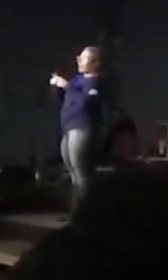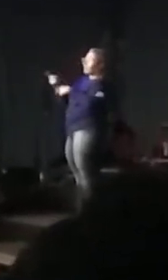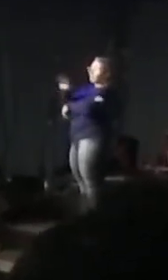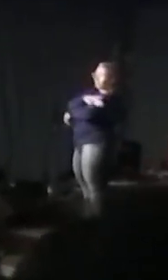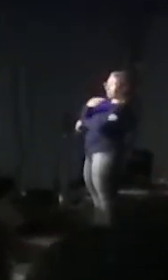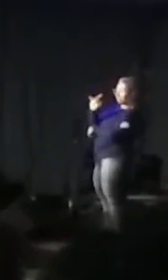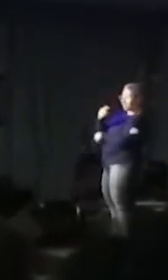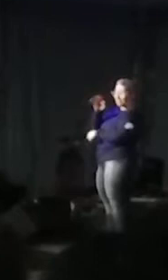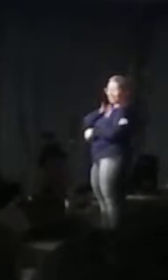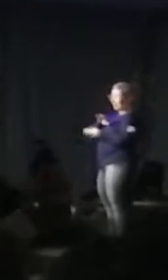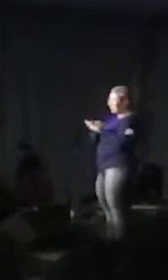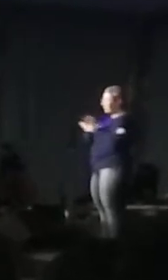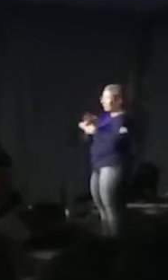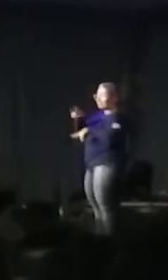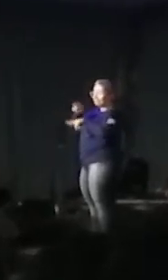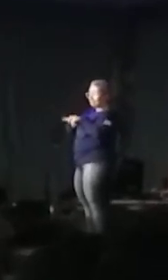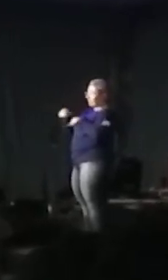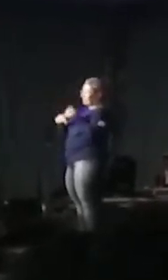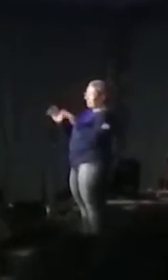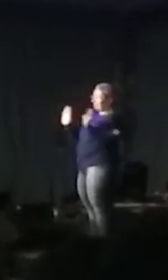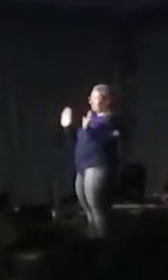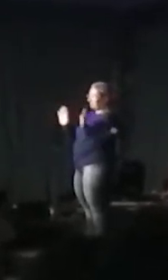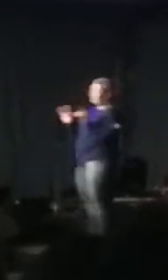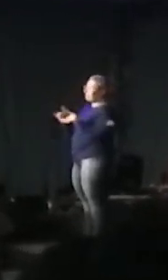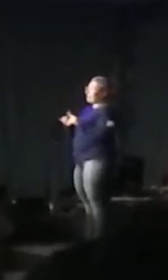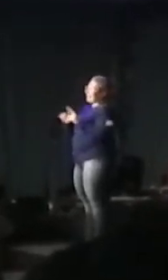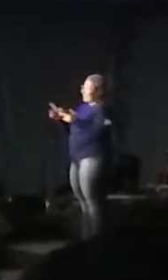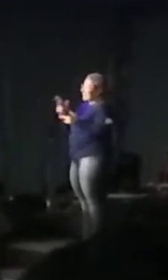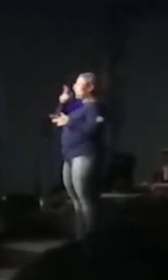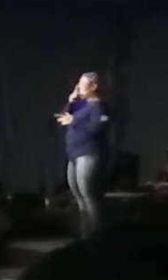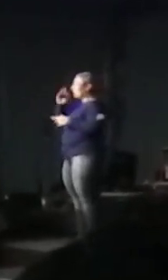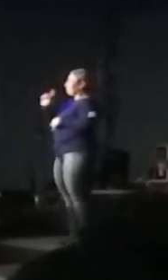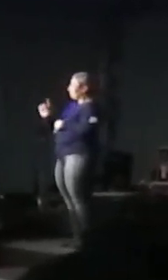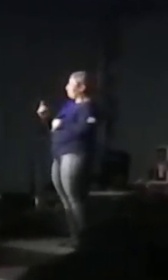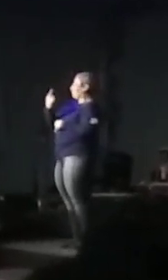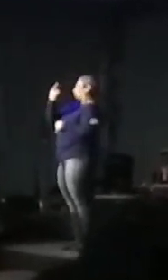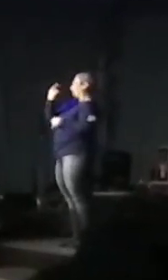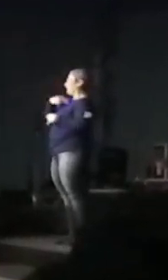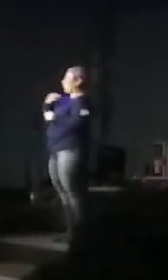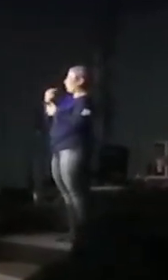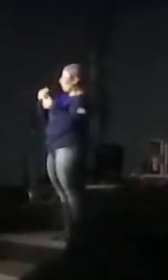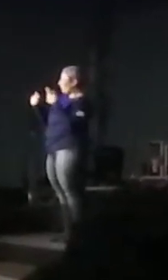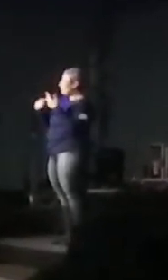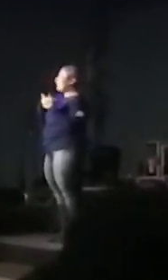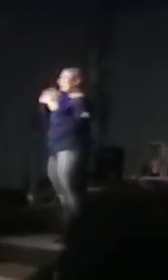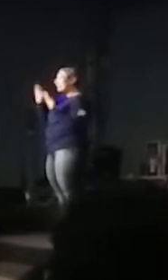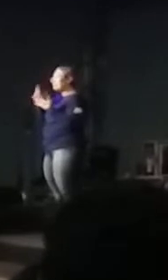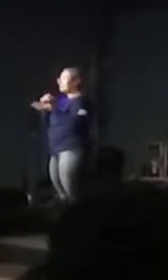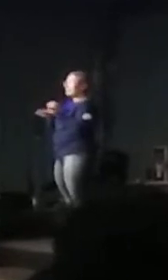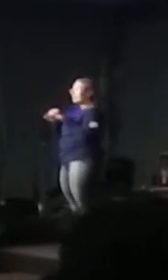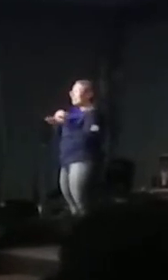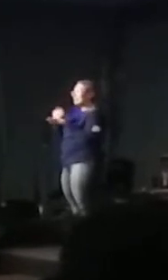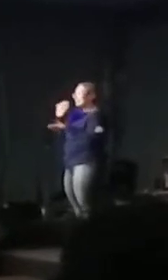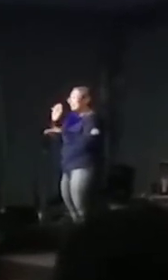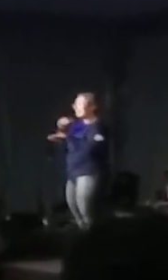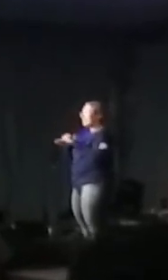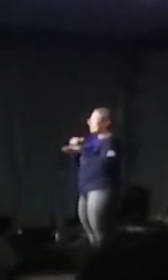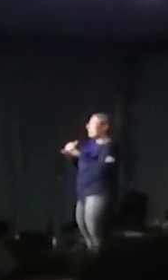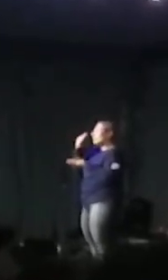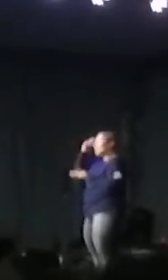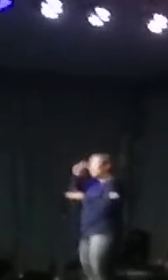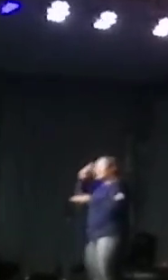salário, sentar e trabalhar. Então, acho que essa era a primeira minha questão. Eu sempre quis escrever um livro, acho que faz parte do sonho